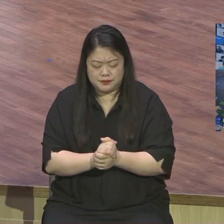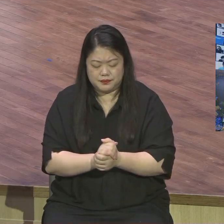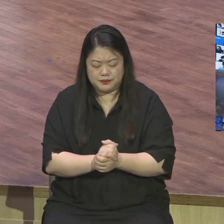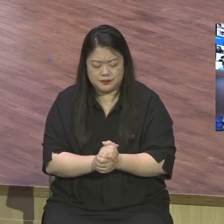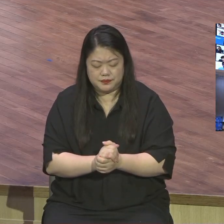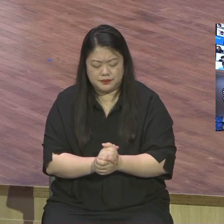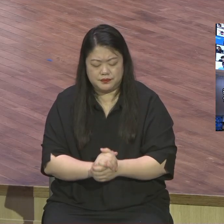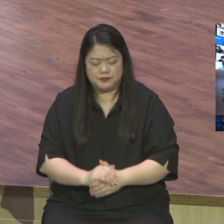아멘